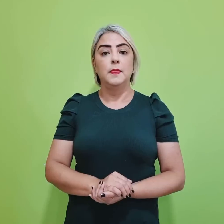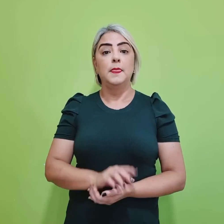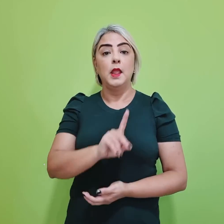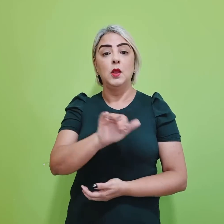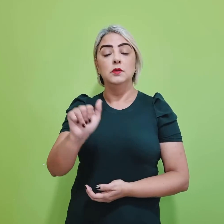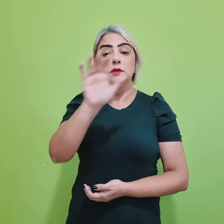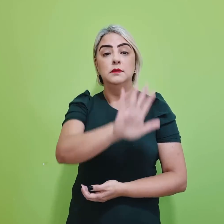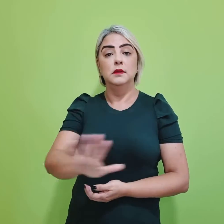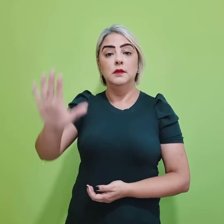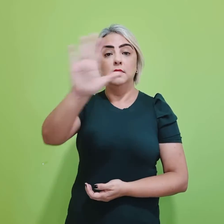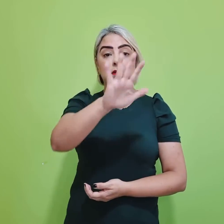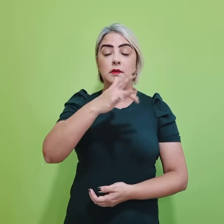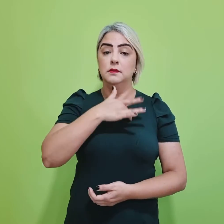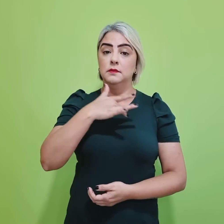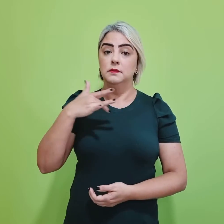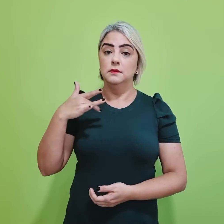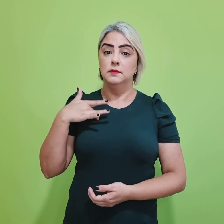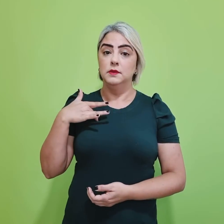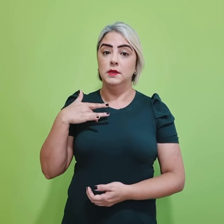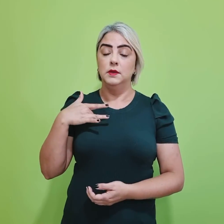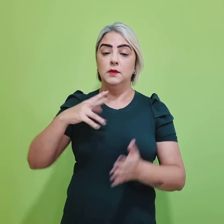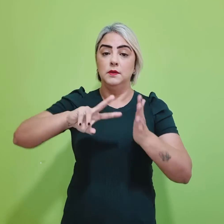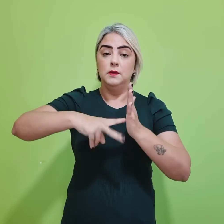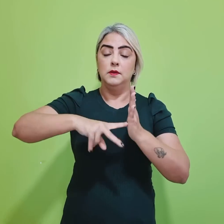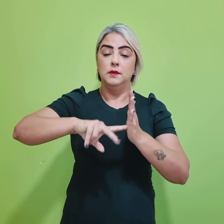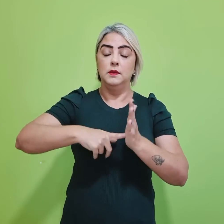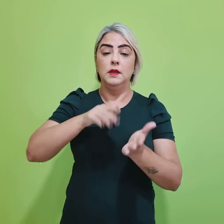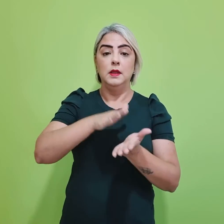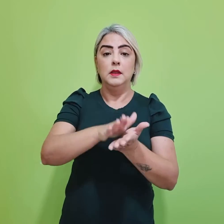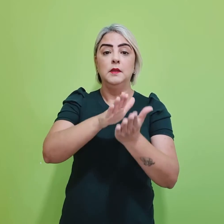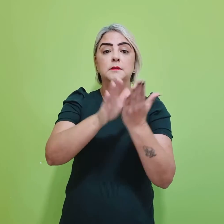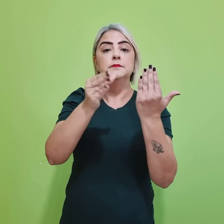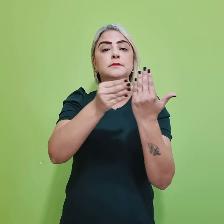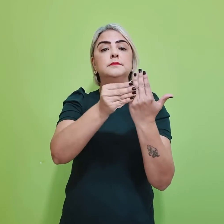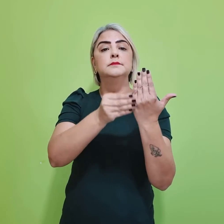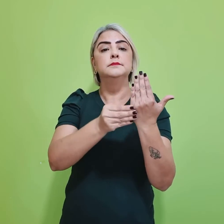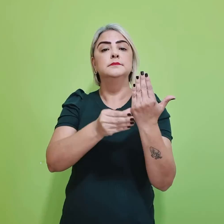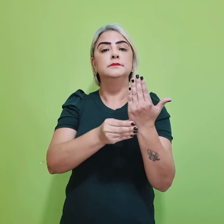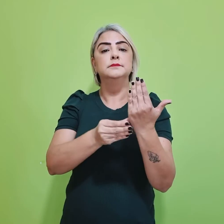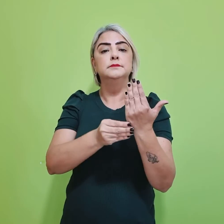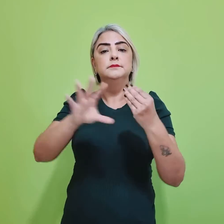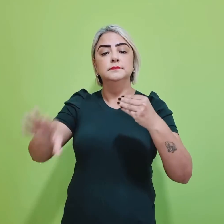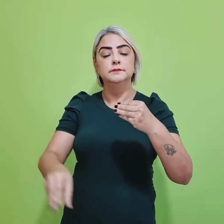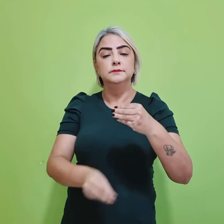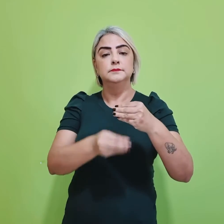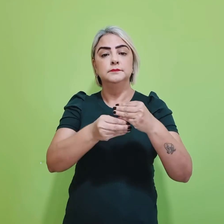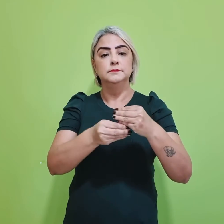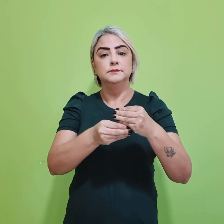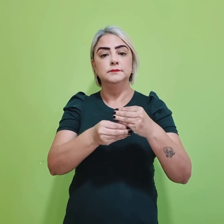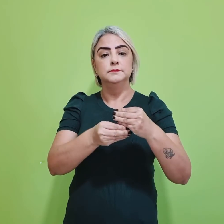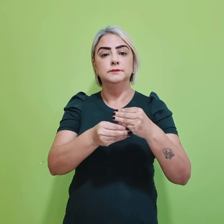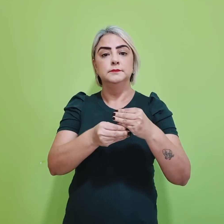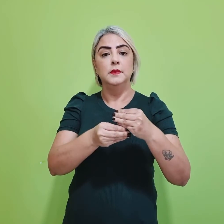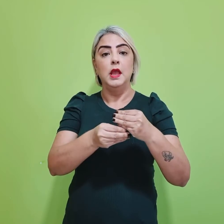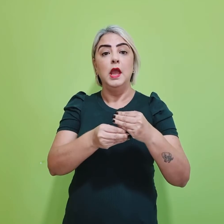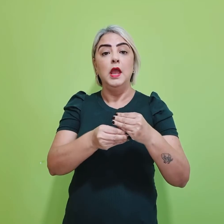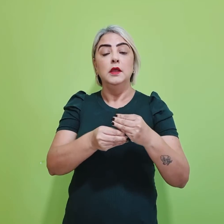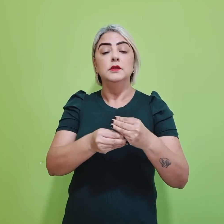No Dia Nacional da Saúde, o Simpro lança cartilha de adicional de